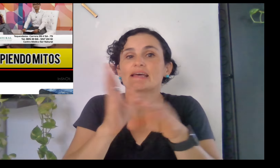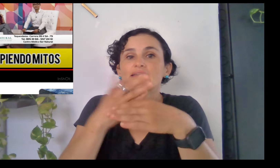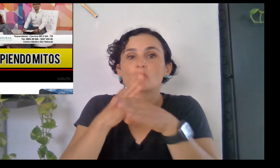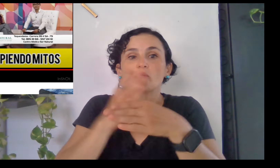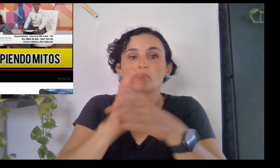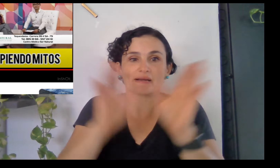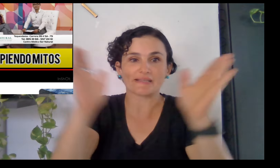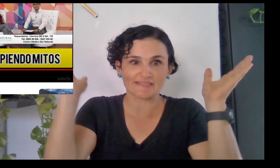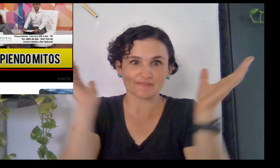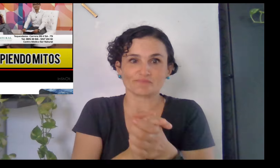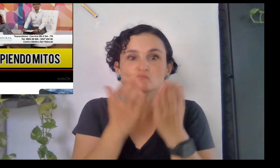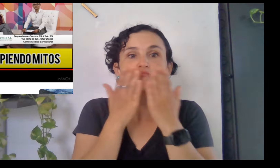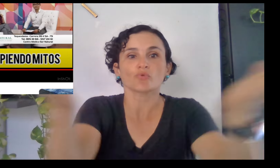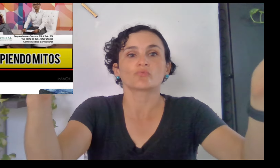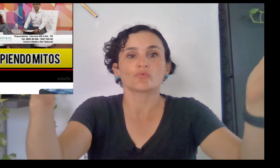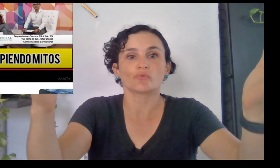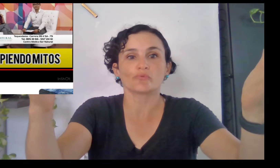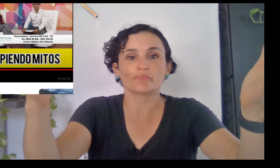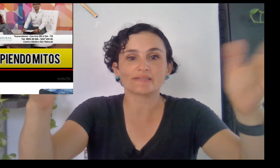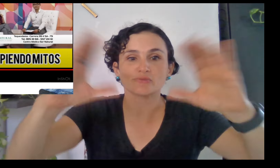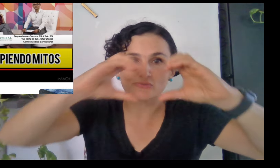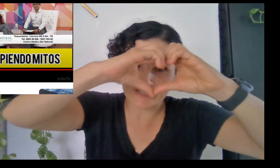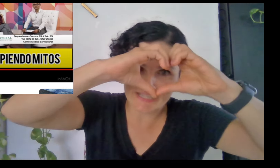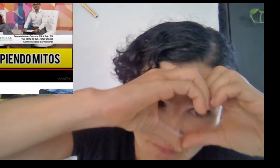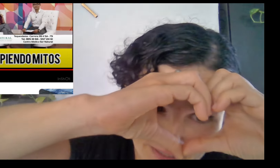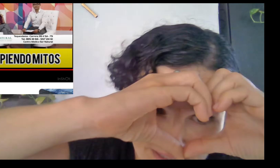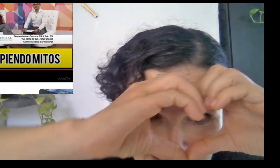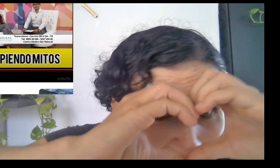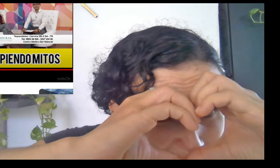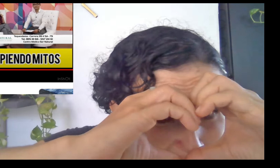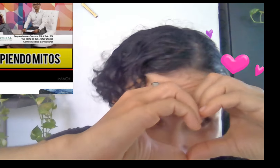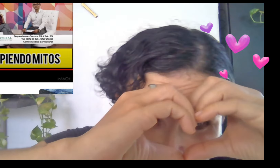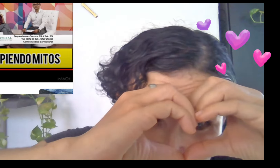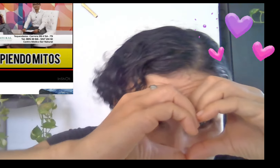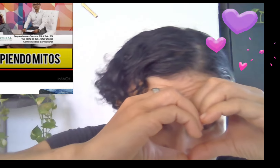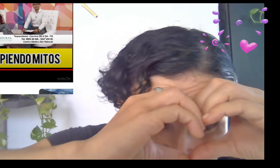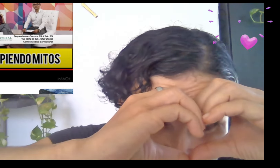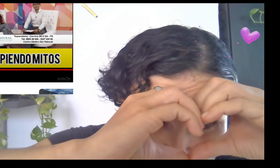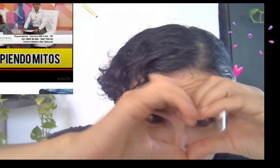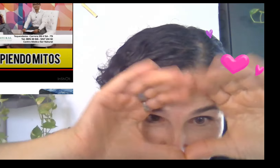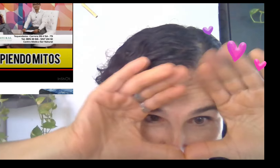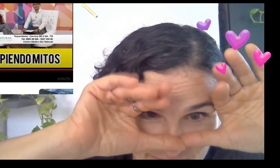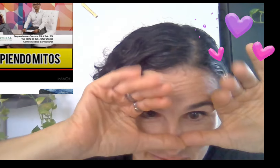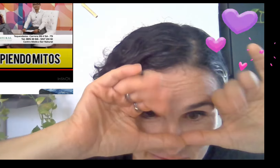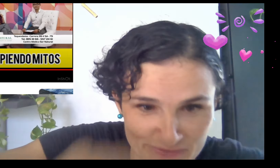Un beso, los quiero, cuídense, nos veremos.